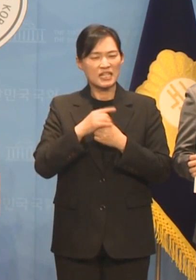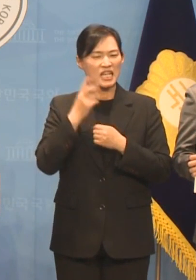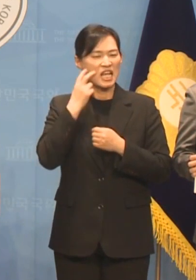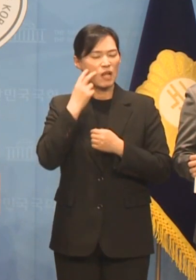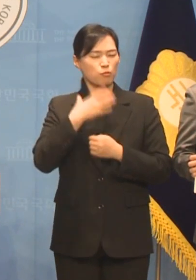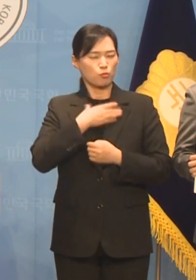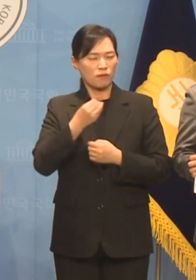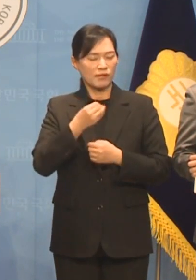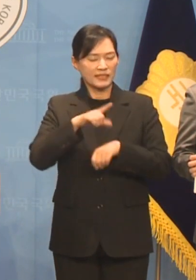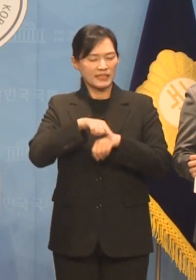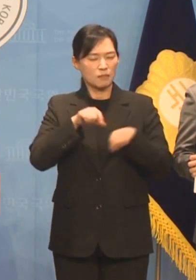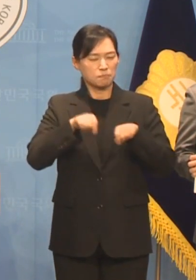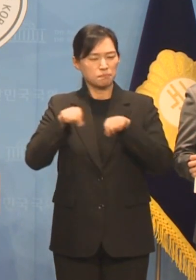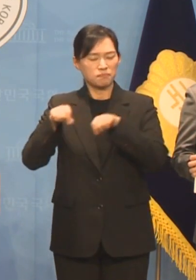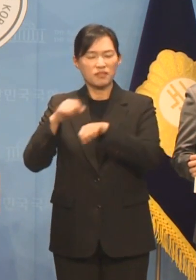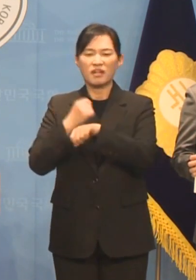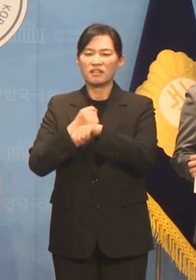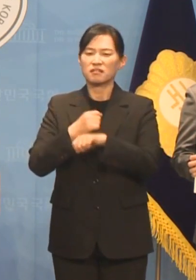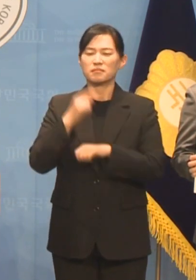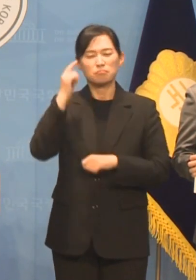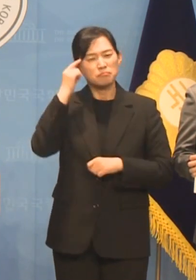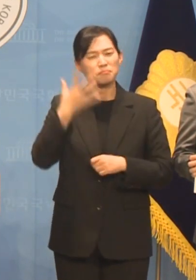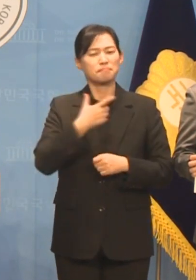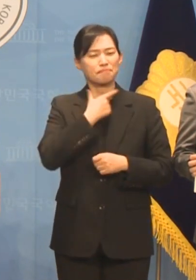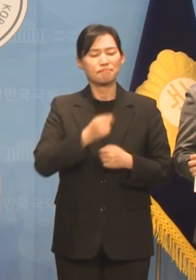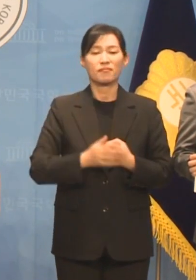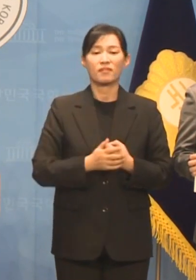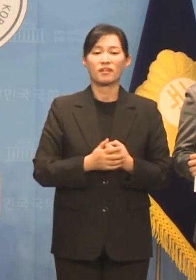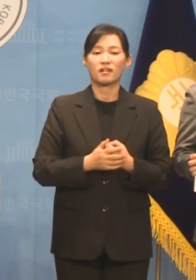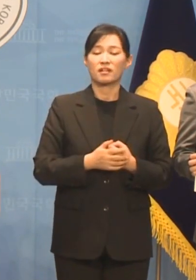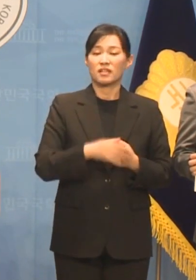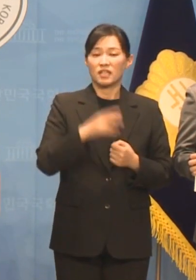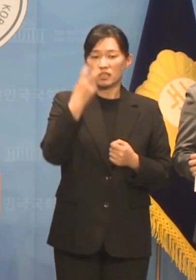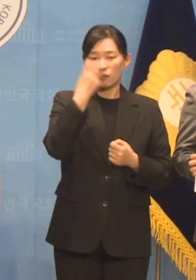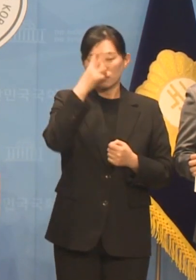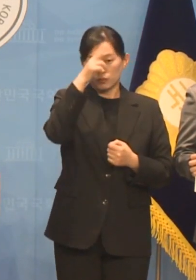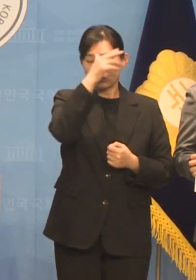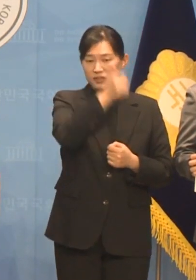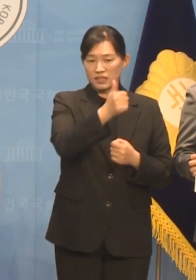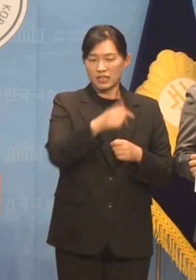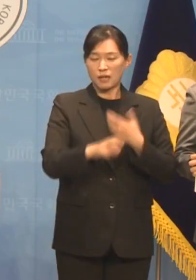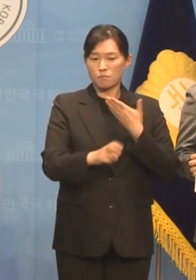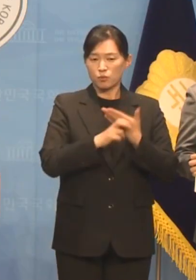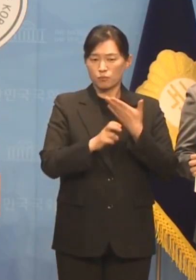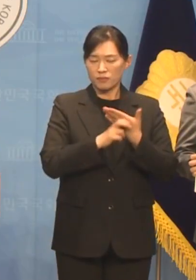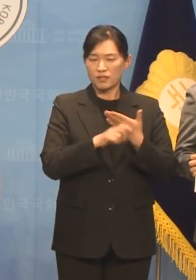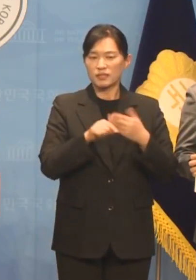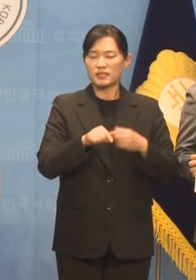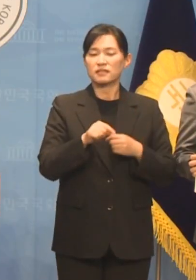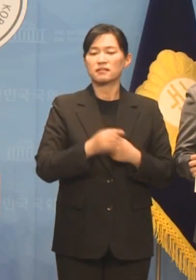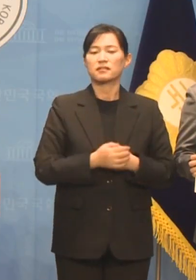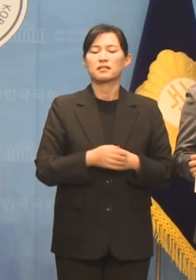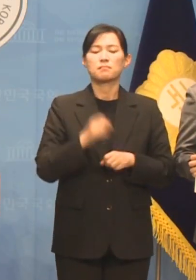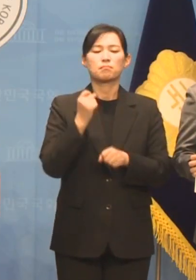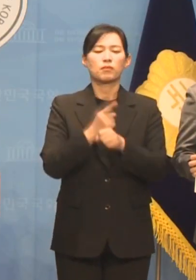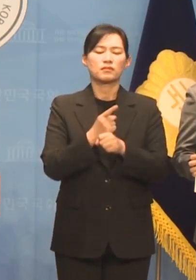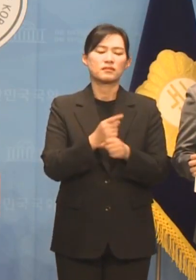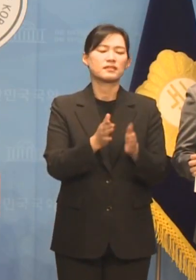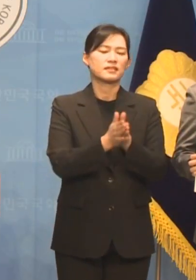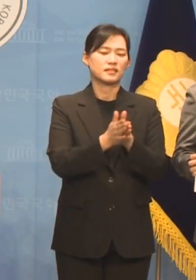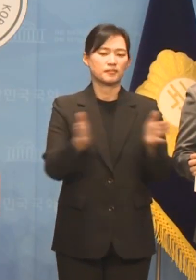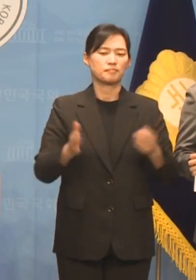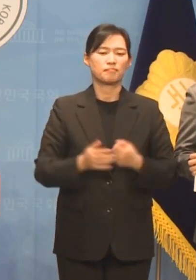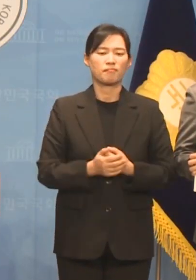시간을 끈 것은 아닌지 묻지 않을 수 없다. 심우정 총장의 입법한 결정이 초래한 나비 효과는 이미